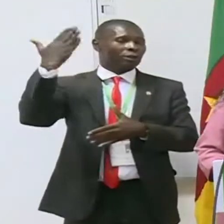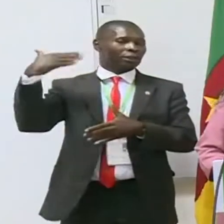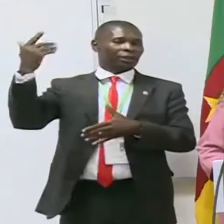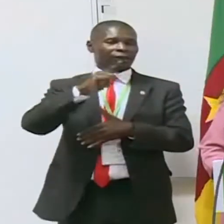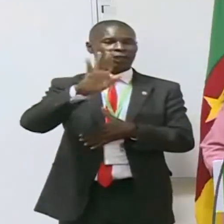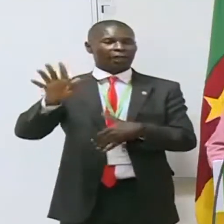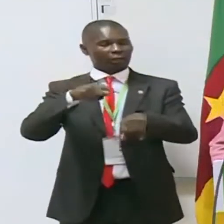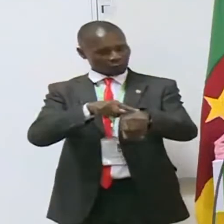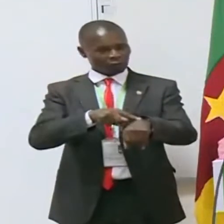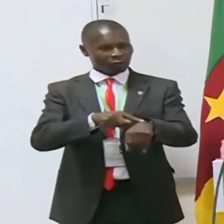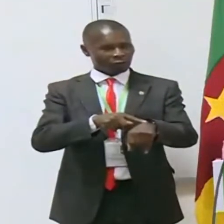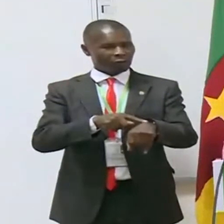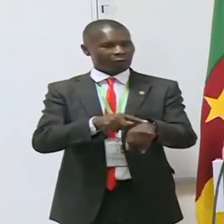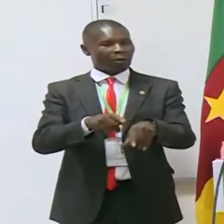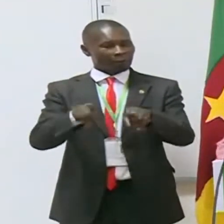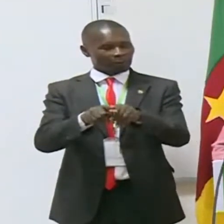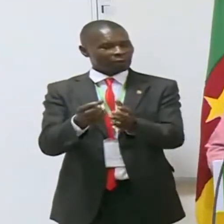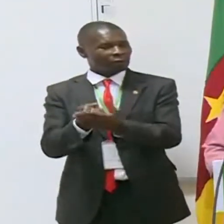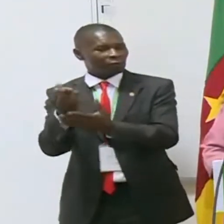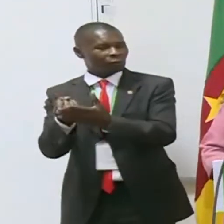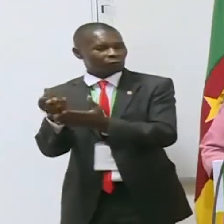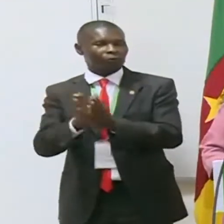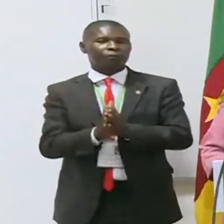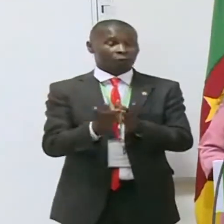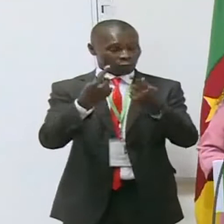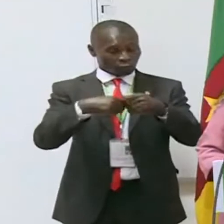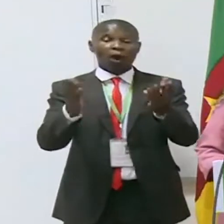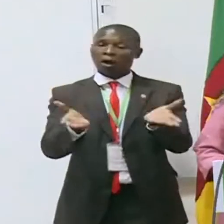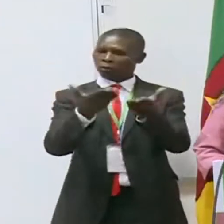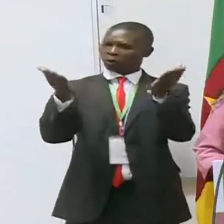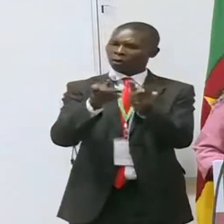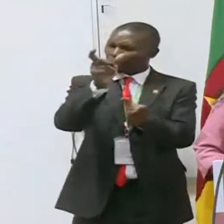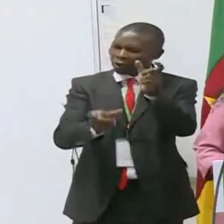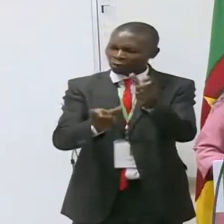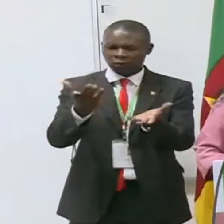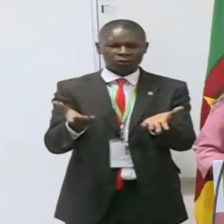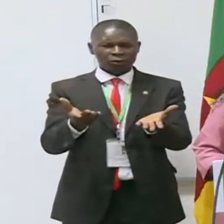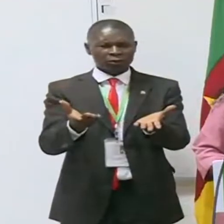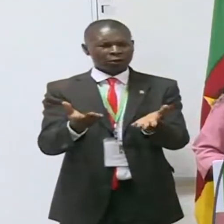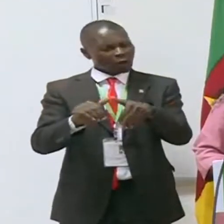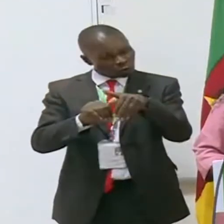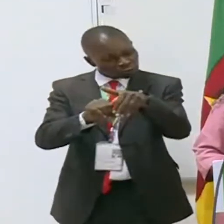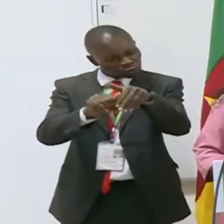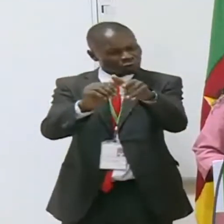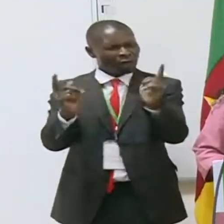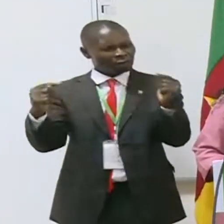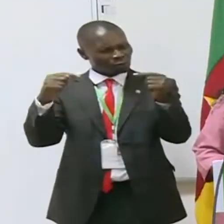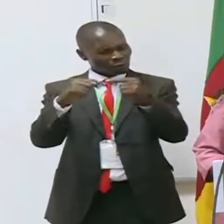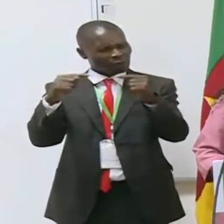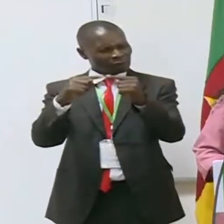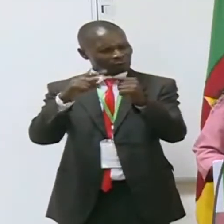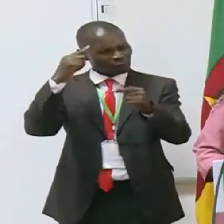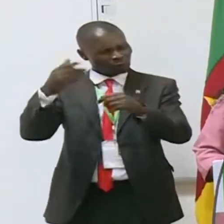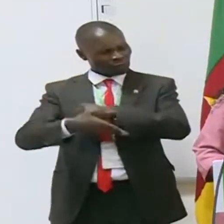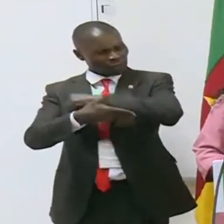flux important du nombre d'appels au 15-10 et aux autres numéros dont le décompte s'élève à